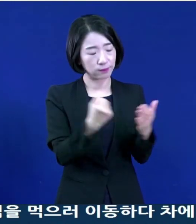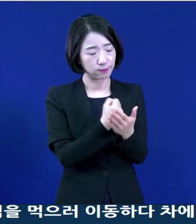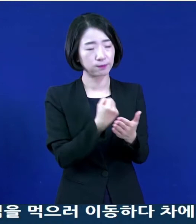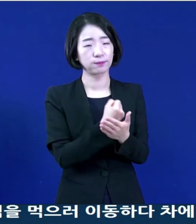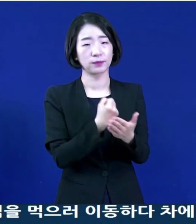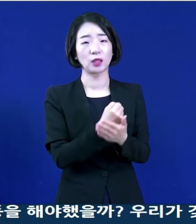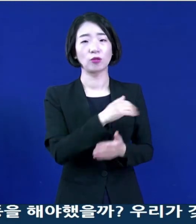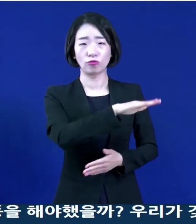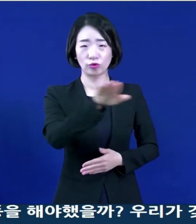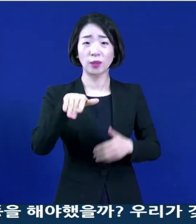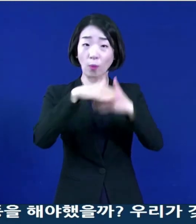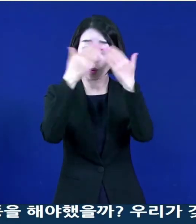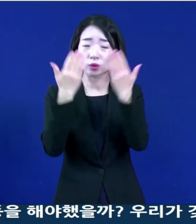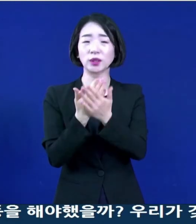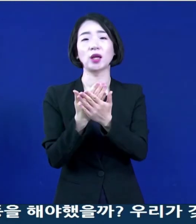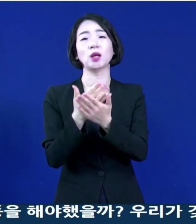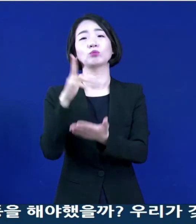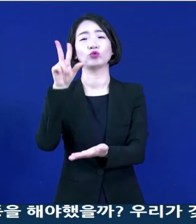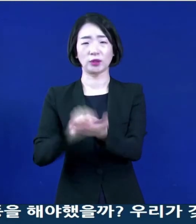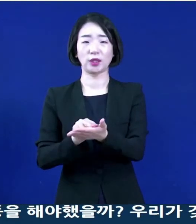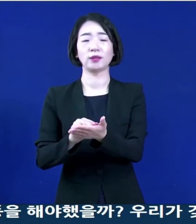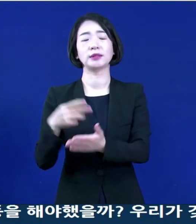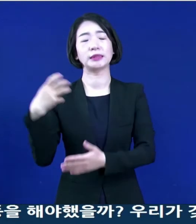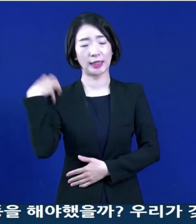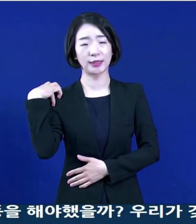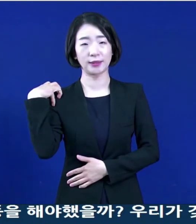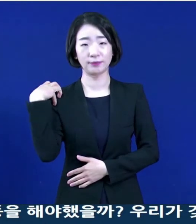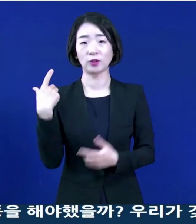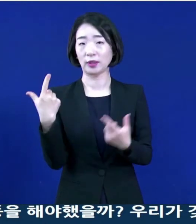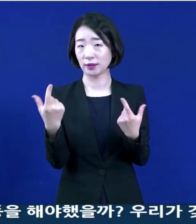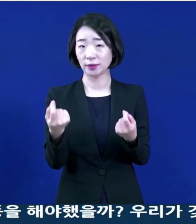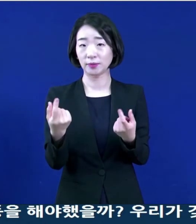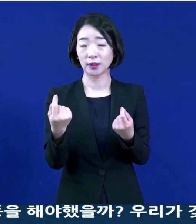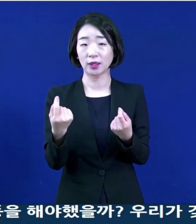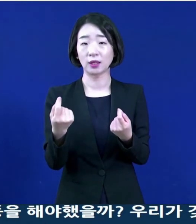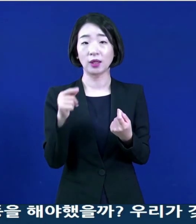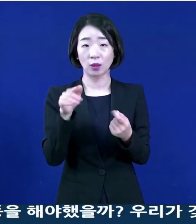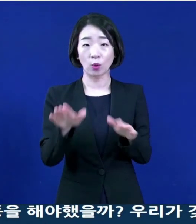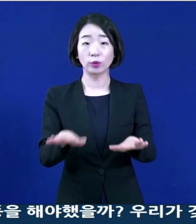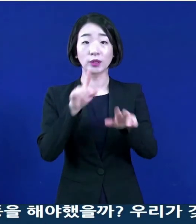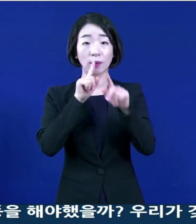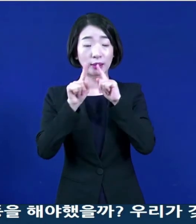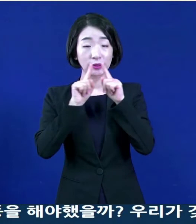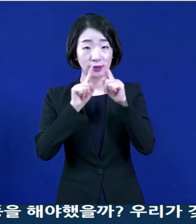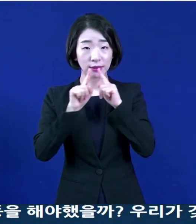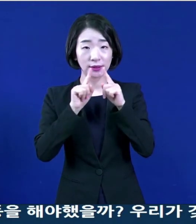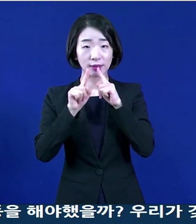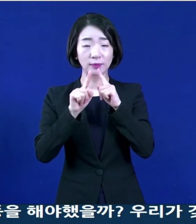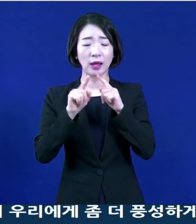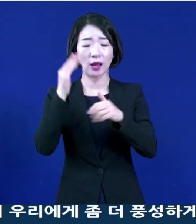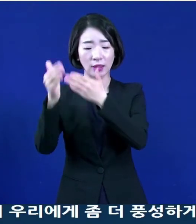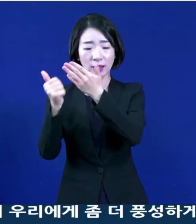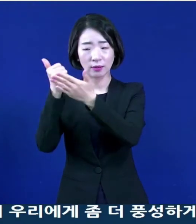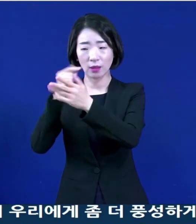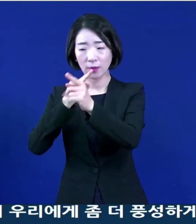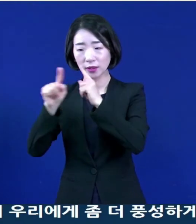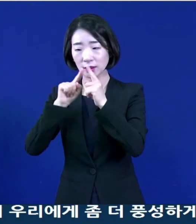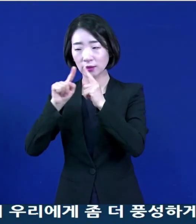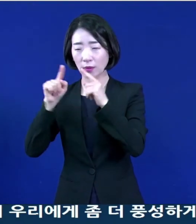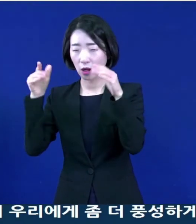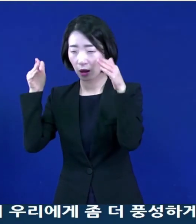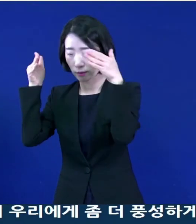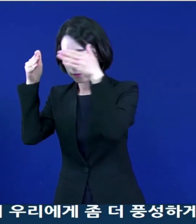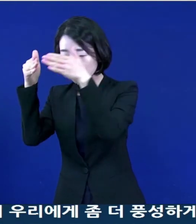문제이죠. 사랑하는 여러분, 오늘 이 말씀을 같이 나누면서 하나님의 말씀을 우리가 조명해 보면서 우리